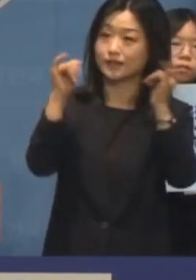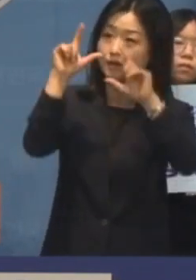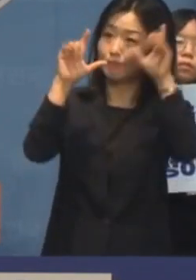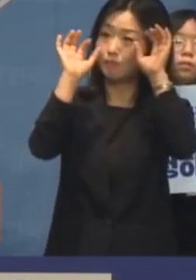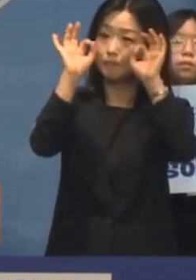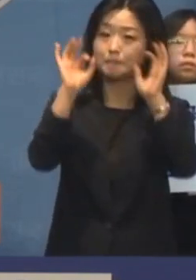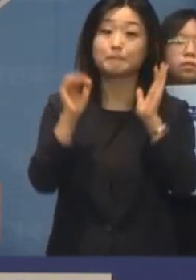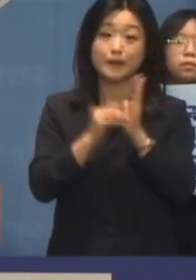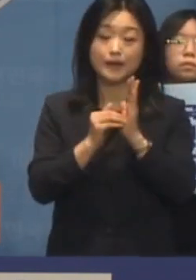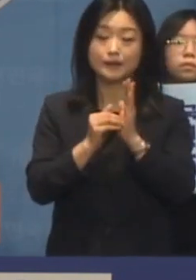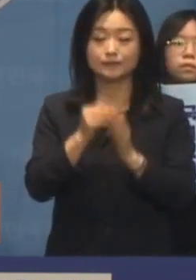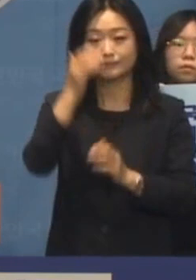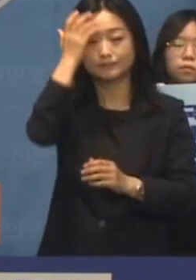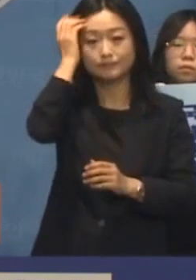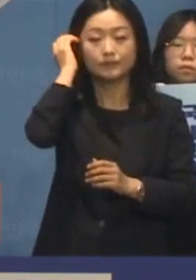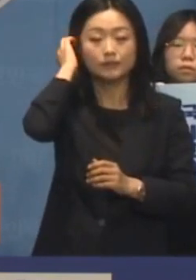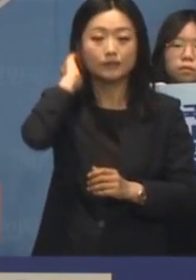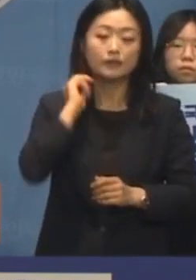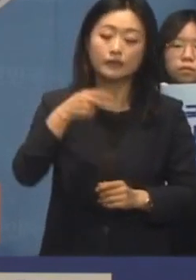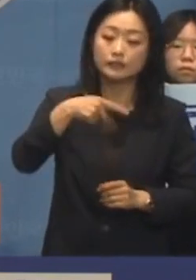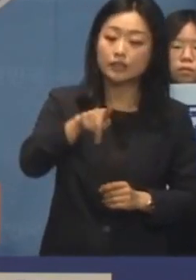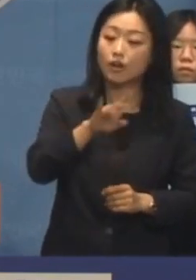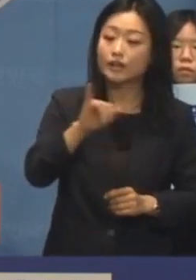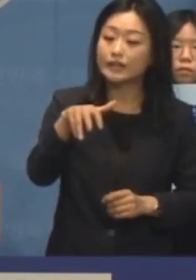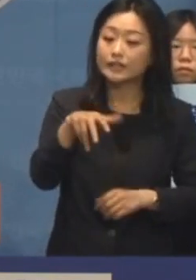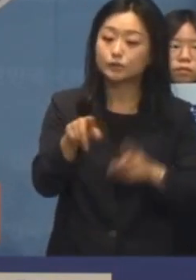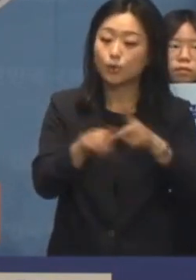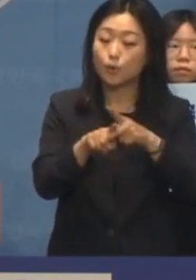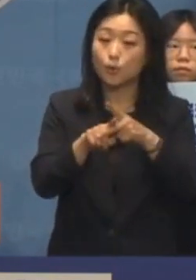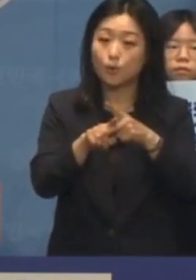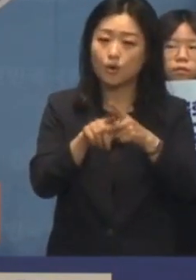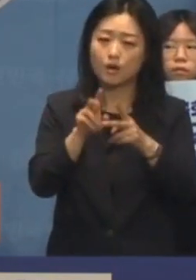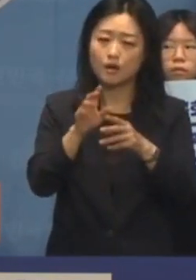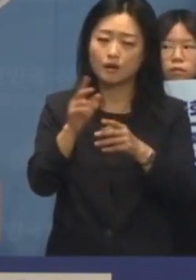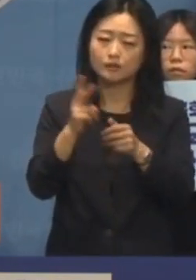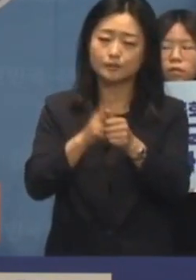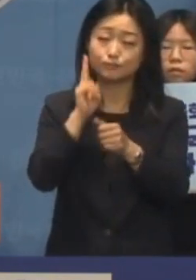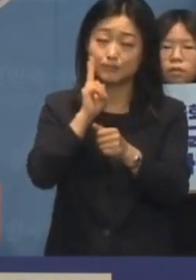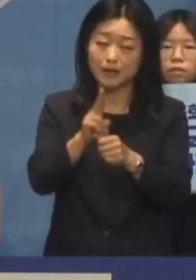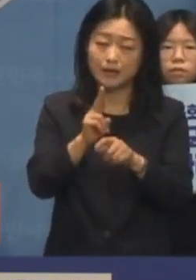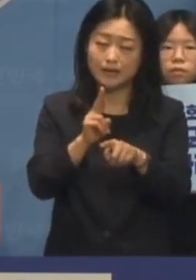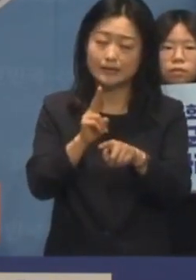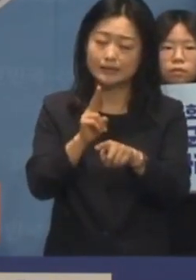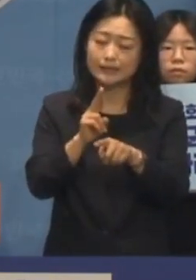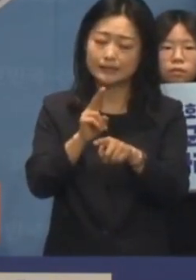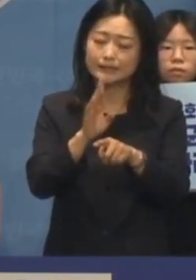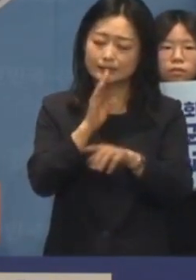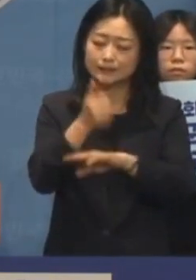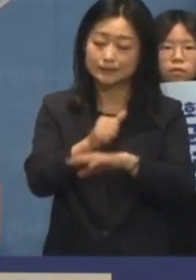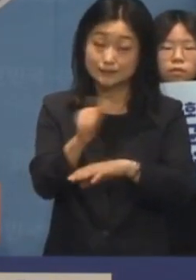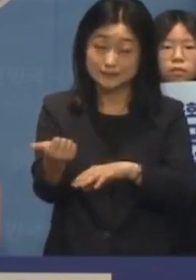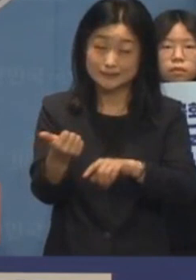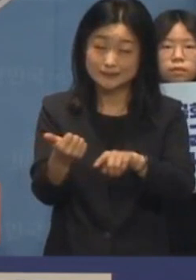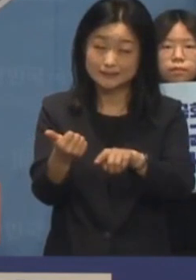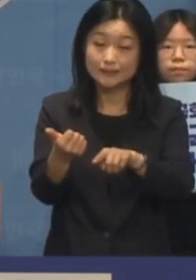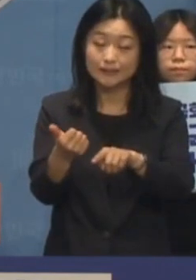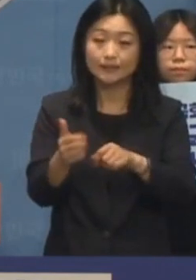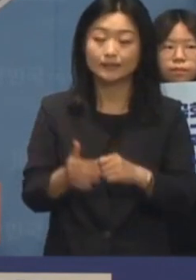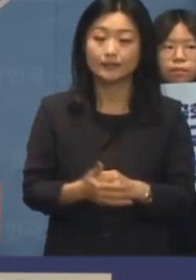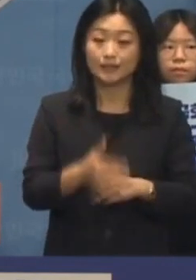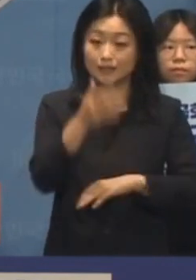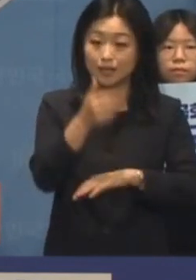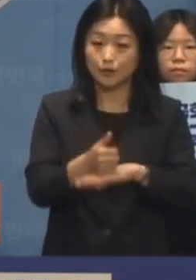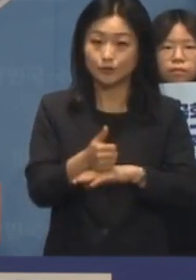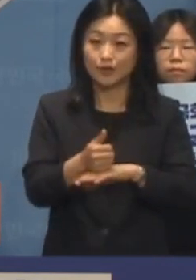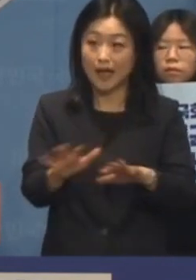생생히 보았습니다. 서해초의 비극 이후에 그들은 추모와 재발 방지에 힘쓰는 것이 아니라 마치 물 들어왔으니